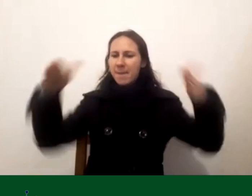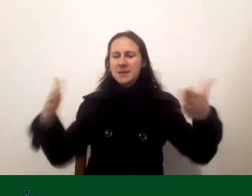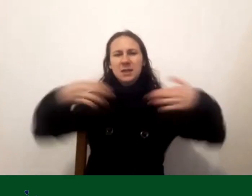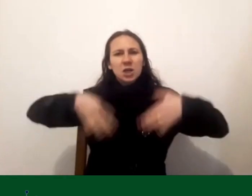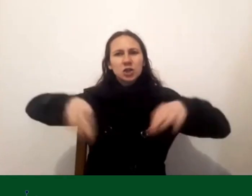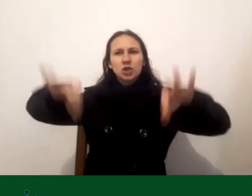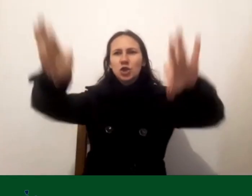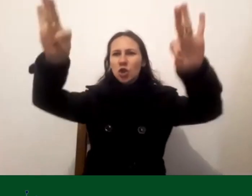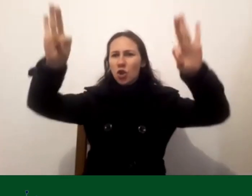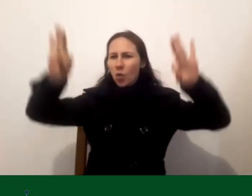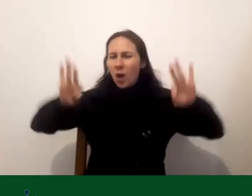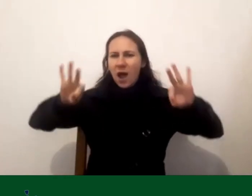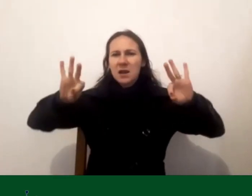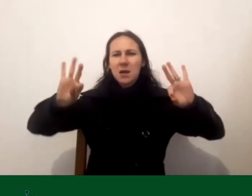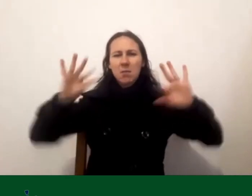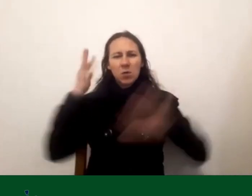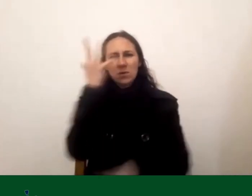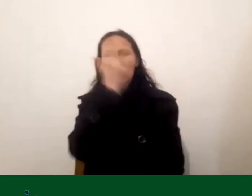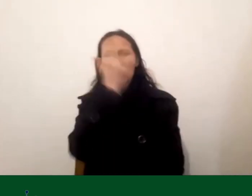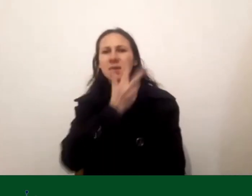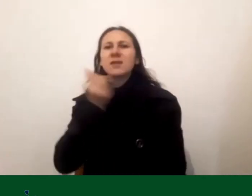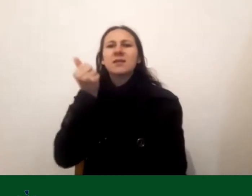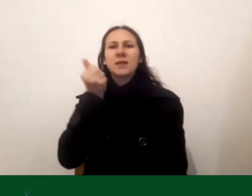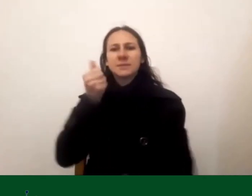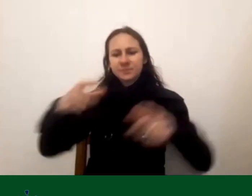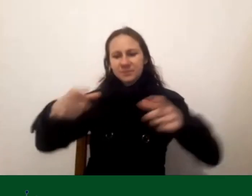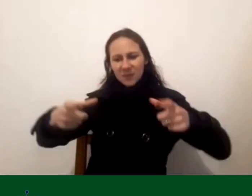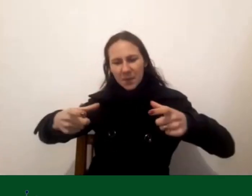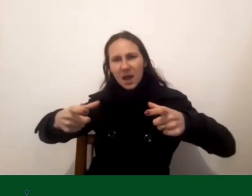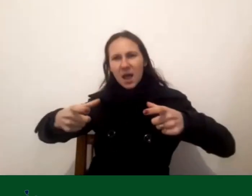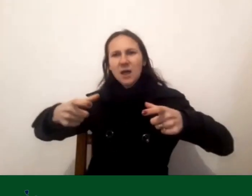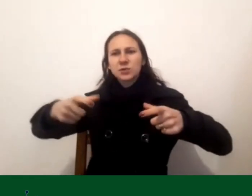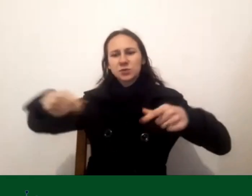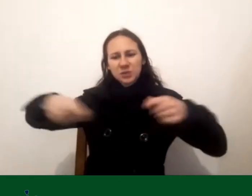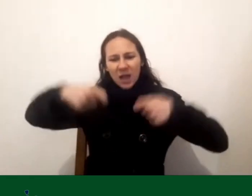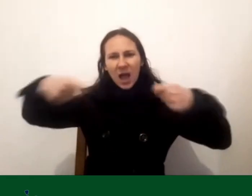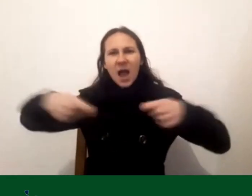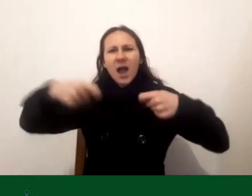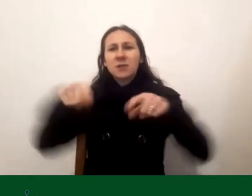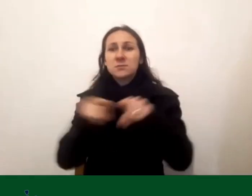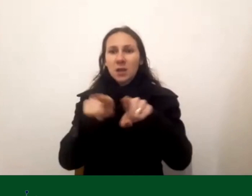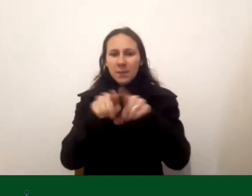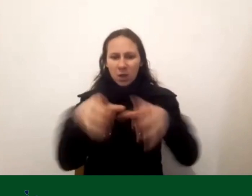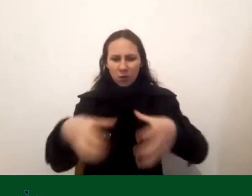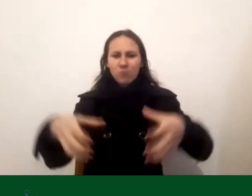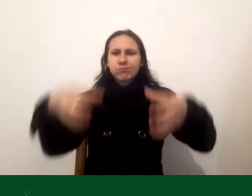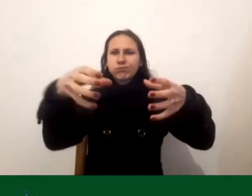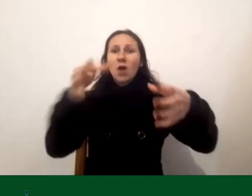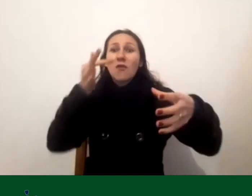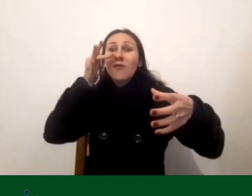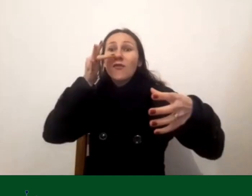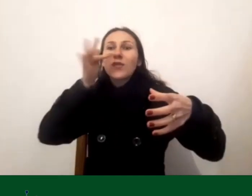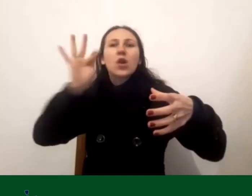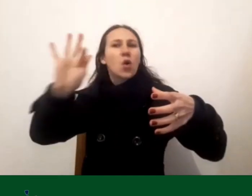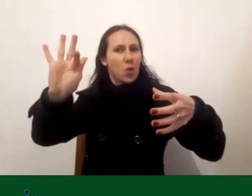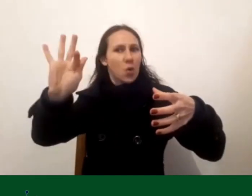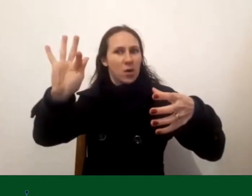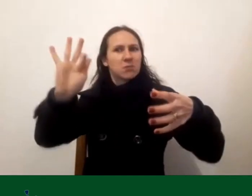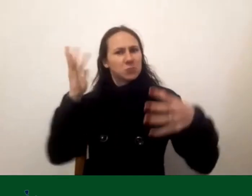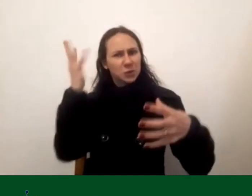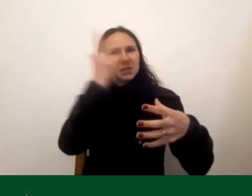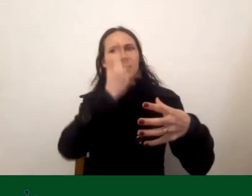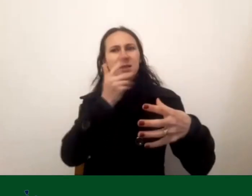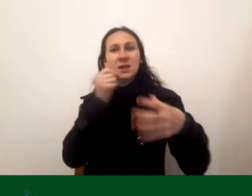melhores pratos e talheres, e eles colocam flores no centro da mesa. Também eles têm